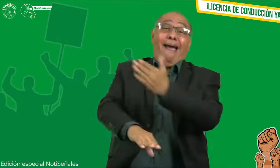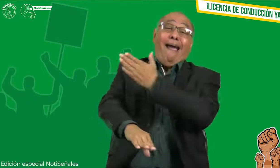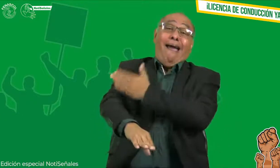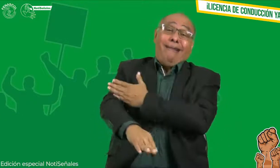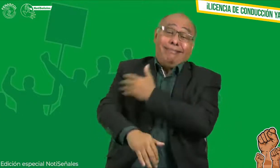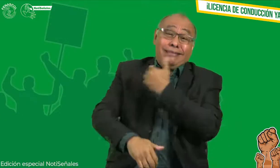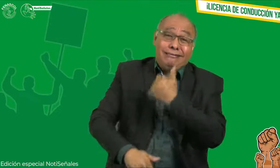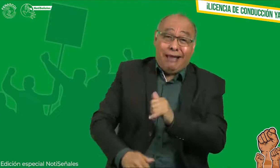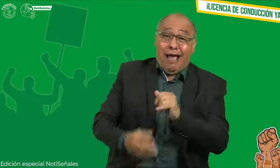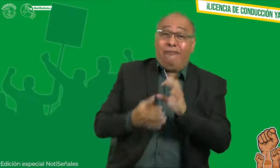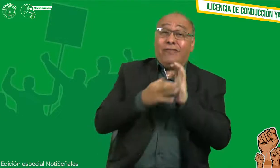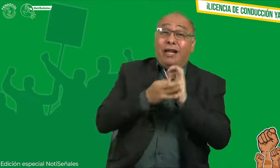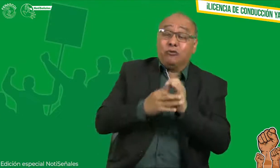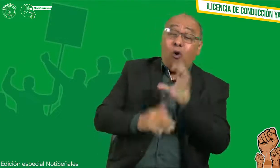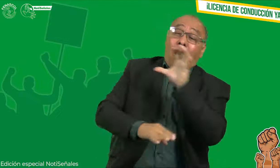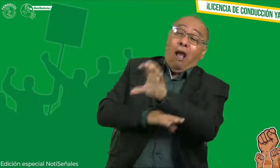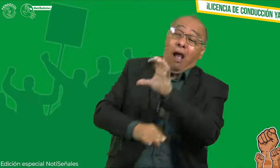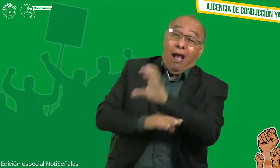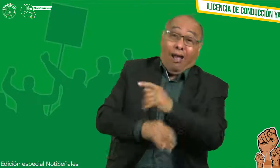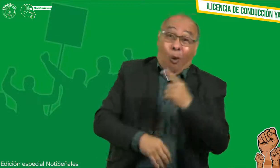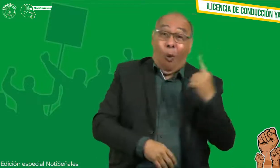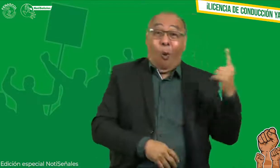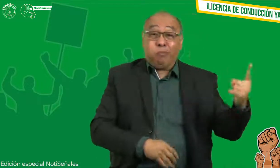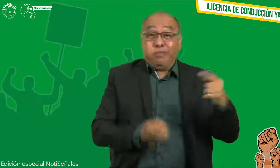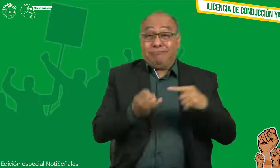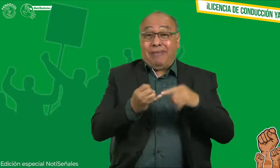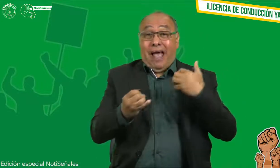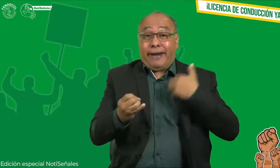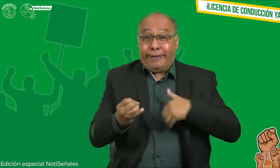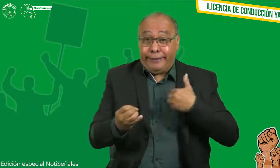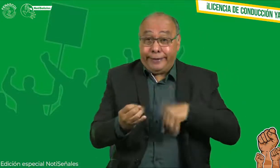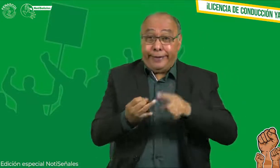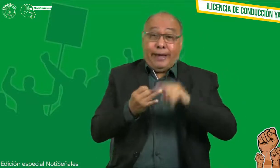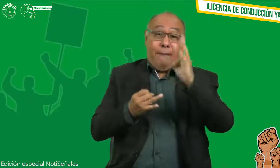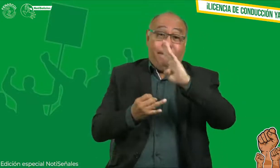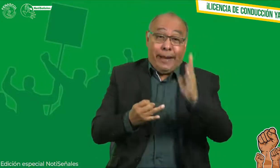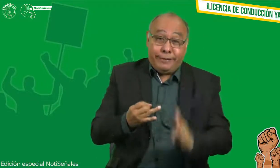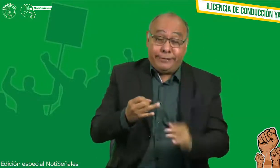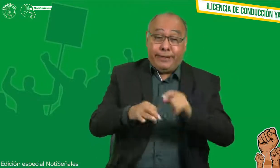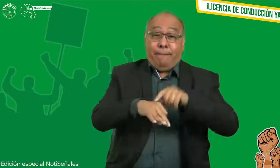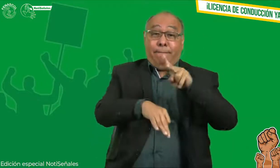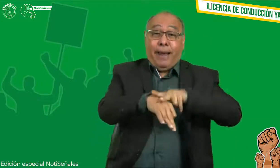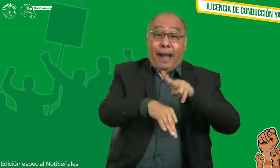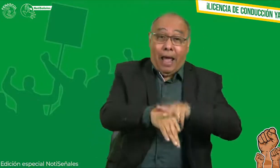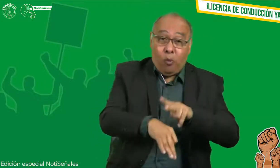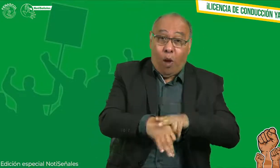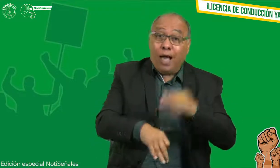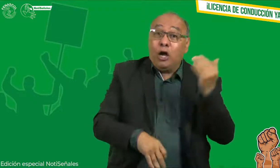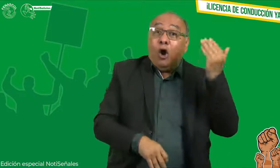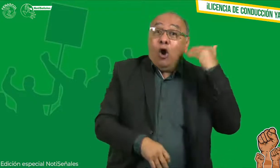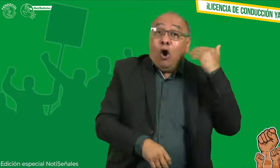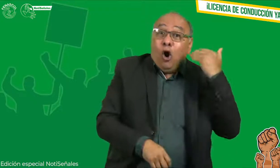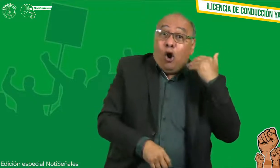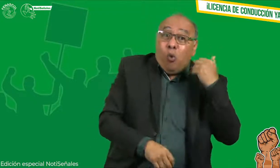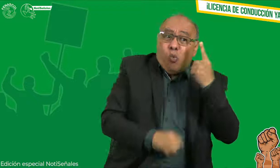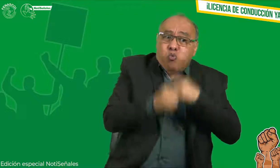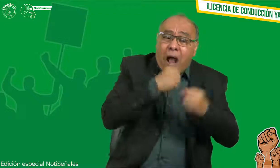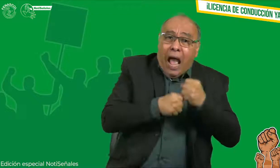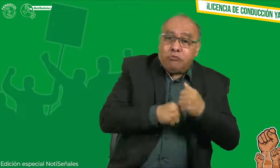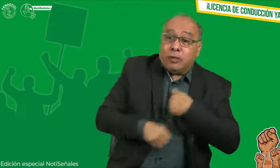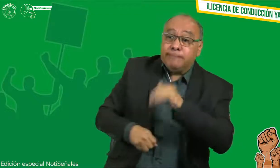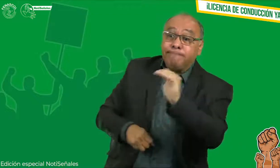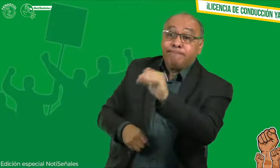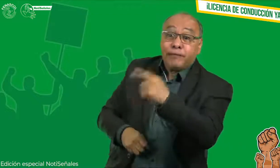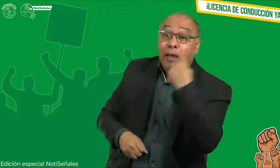que nuestra Colombia no sea pionera en América Latina, porque ya se tenía en Argentina, en Brasil,